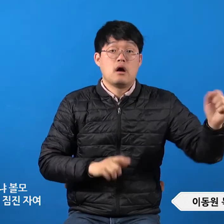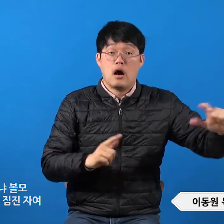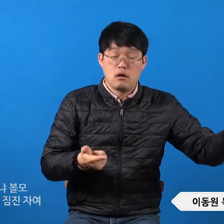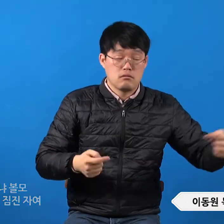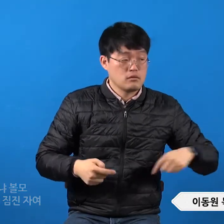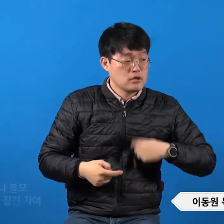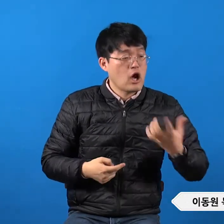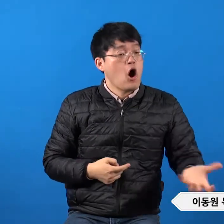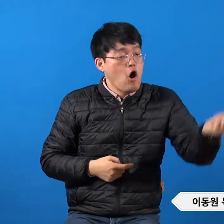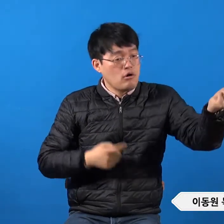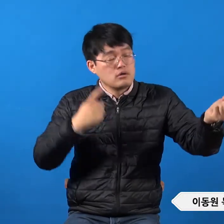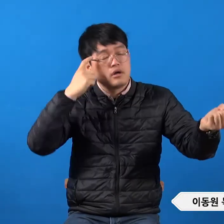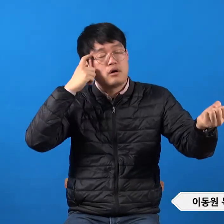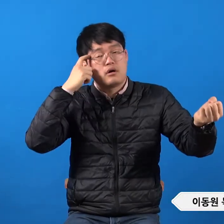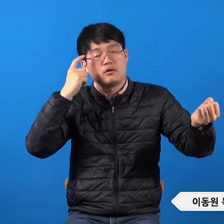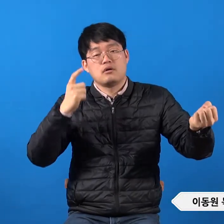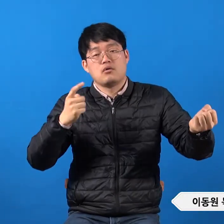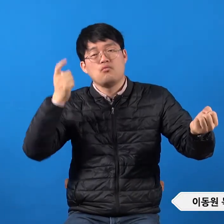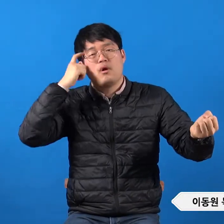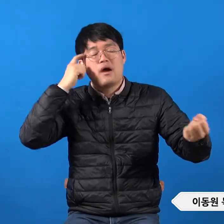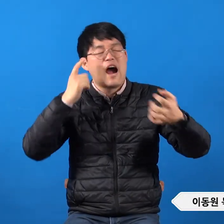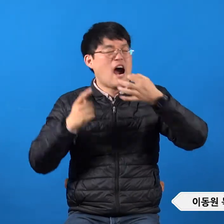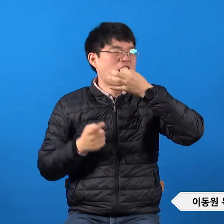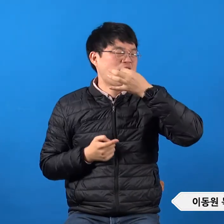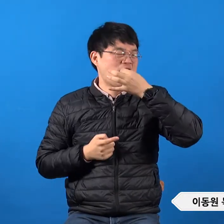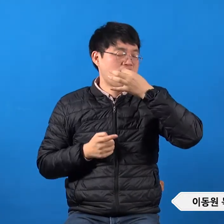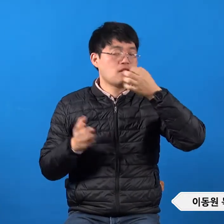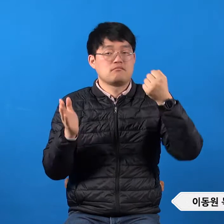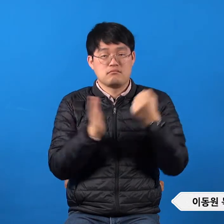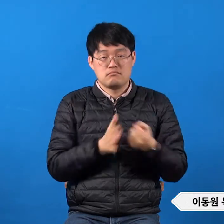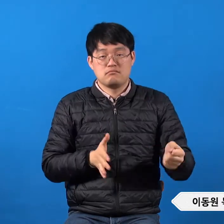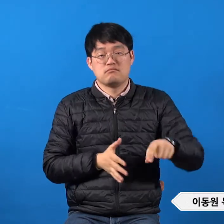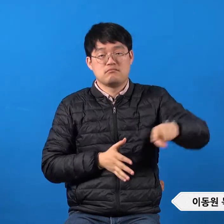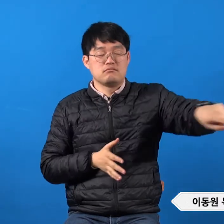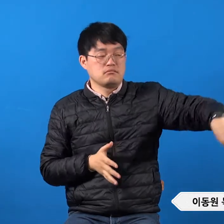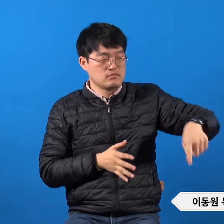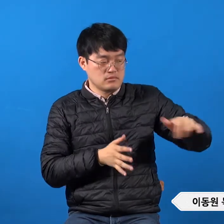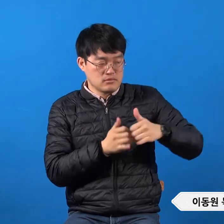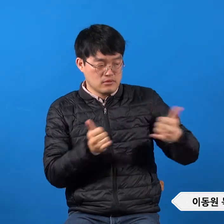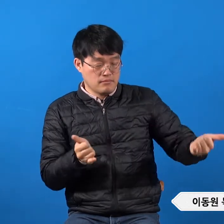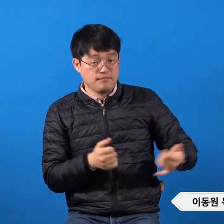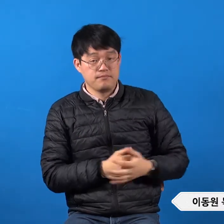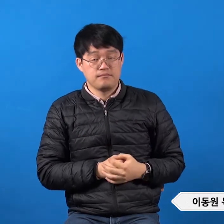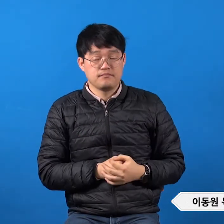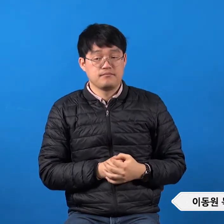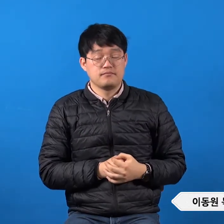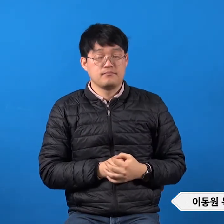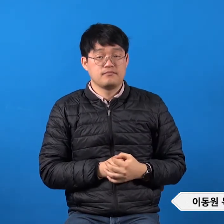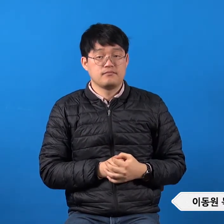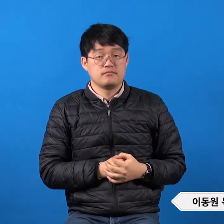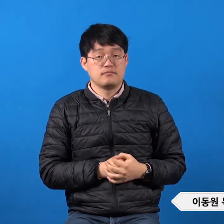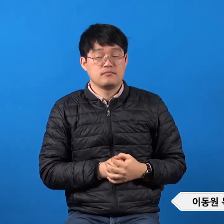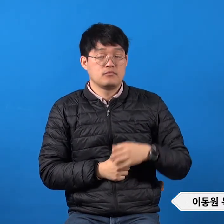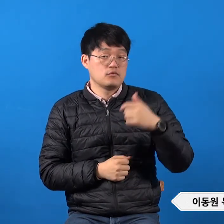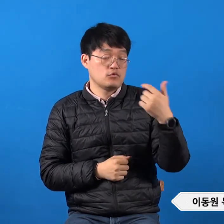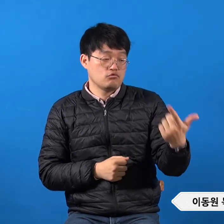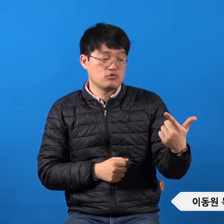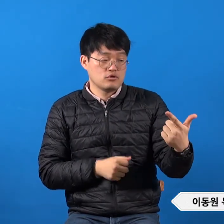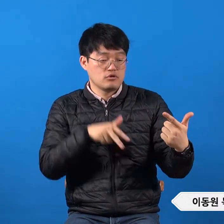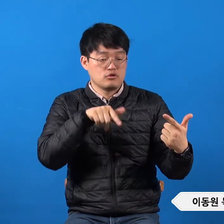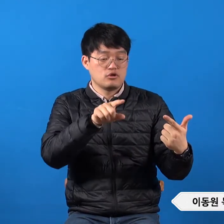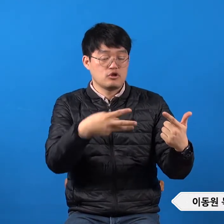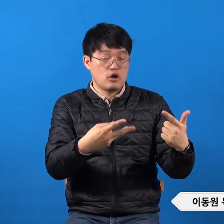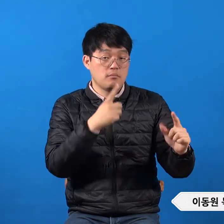것으로 삼고 있는 사. 왜 그래요? 욕심 때문이죠. 탐욕 때문입니다. 근데 이게 6절인데,